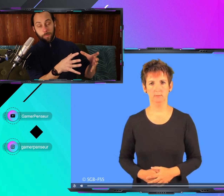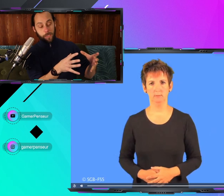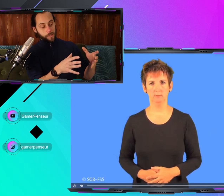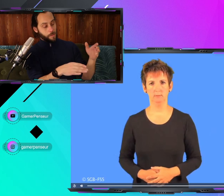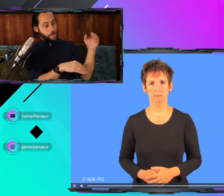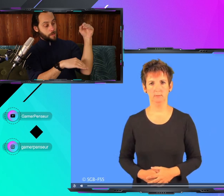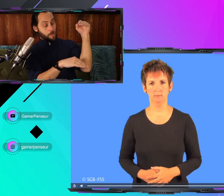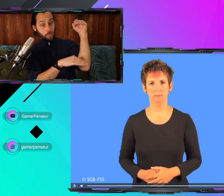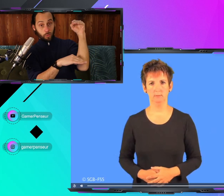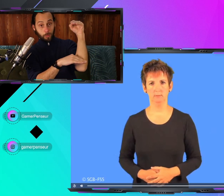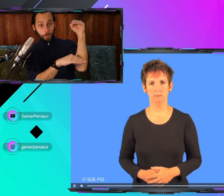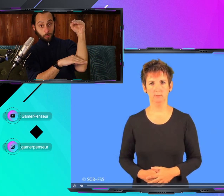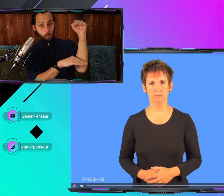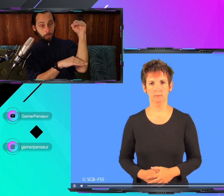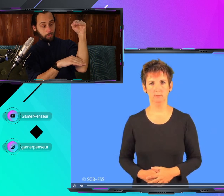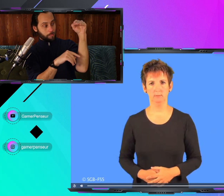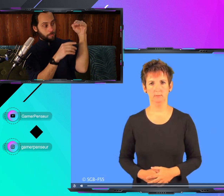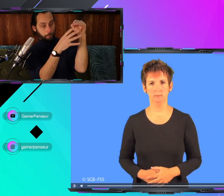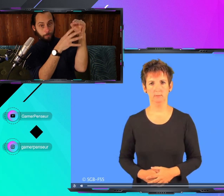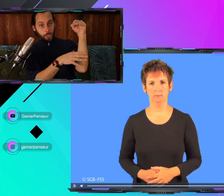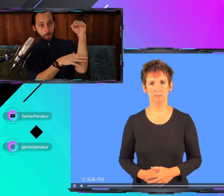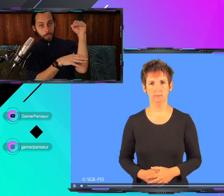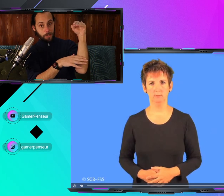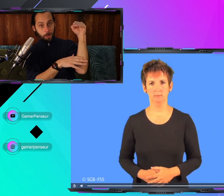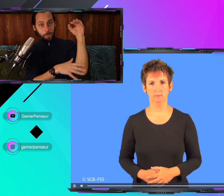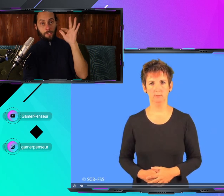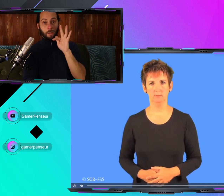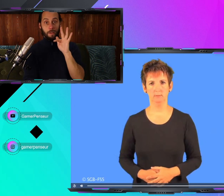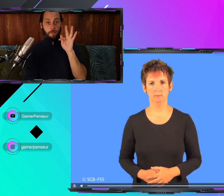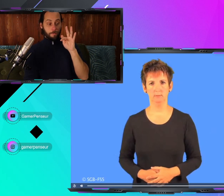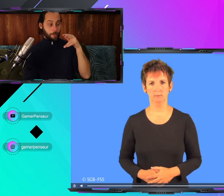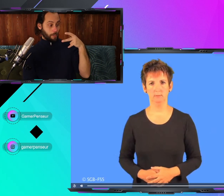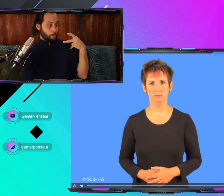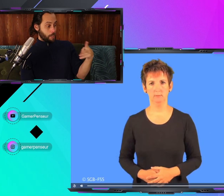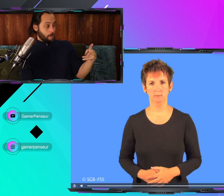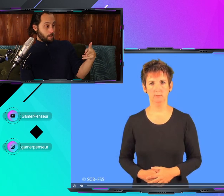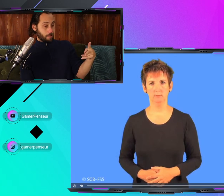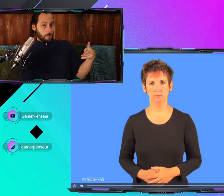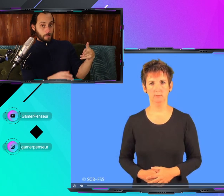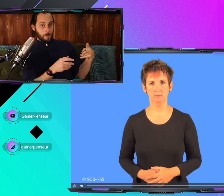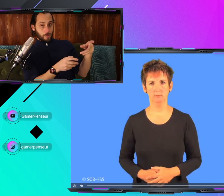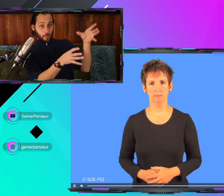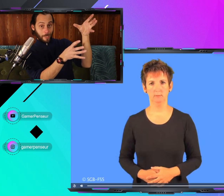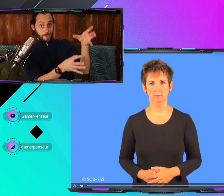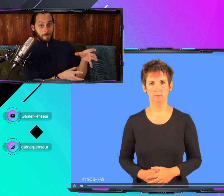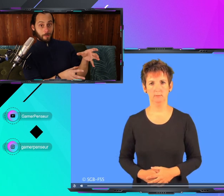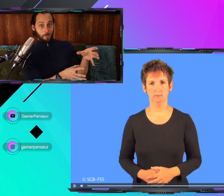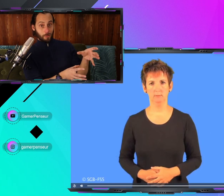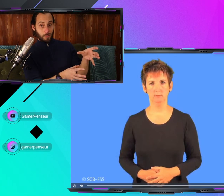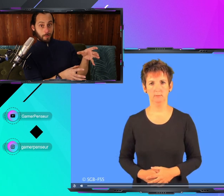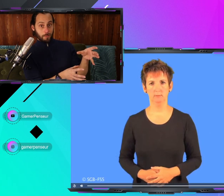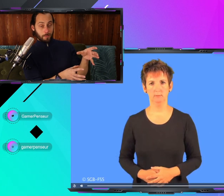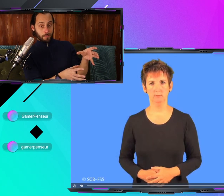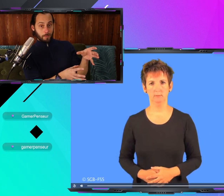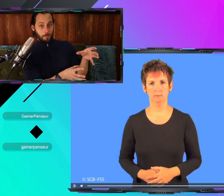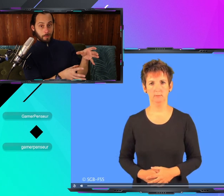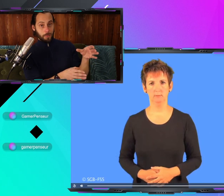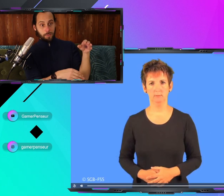dans l'espace. Donc, patron, vu qu'il est placé là, on va dire frère pi, je reste dans cet endroit.